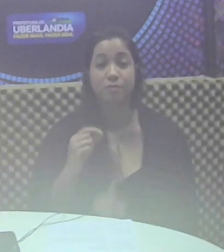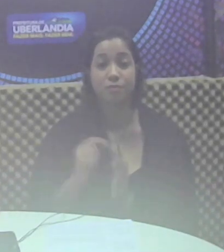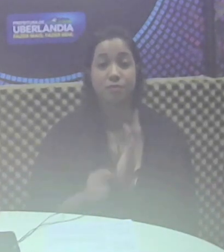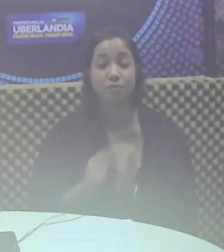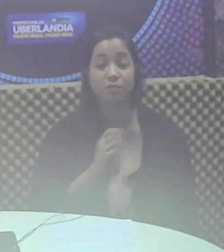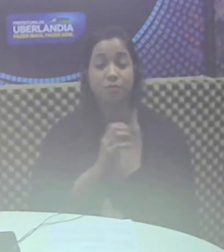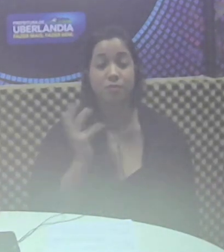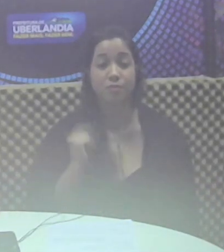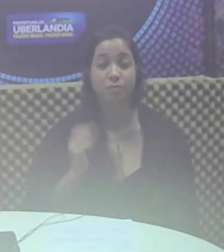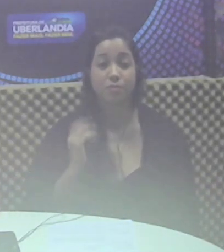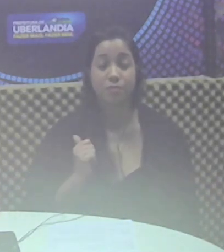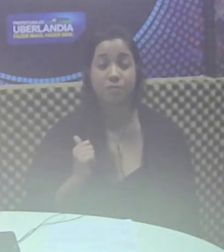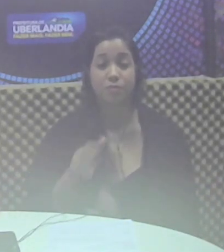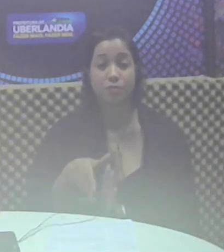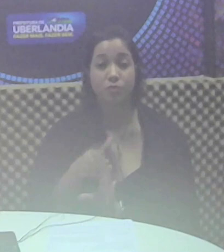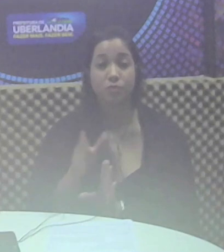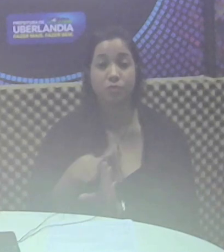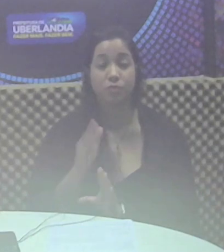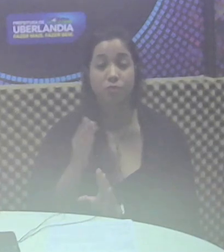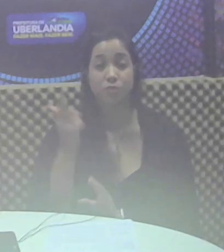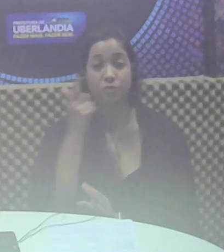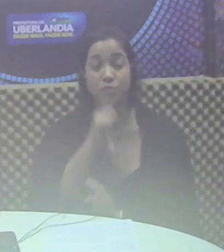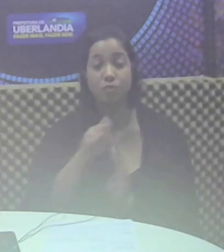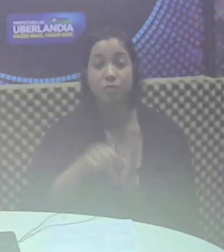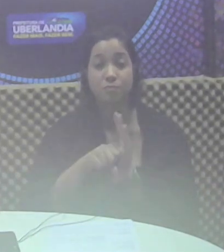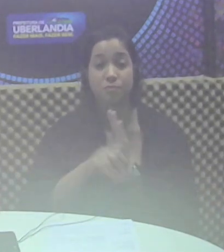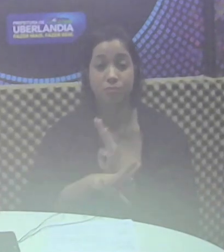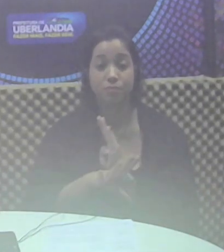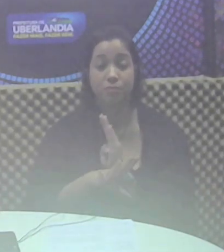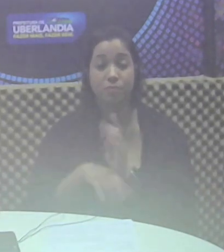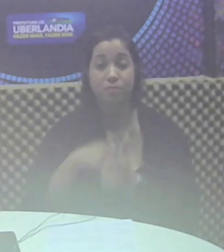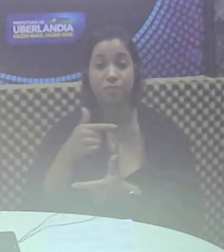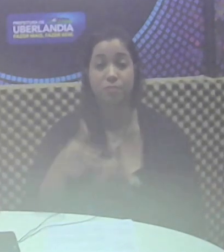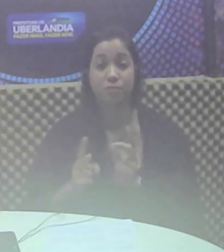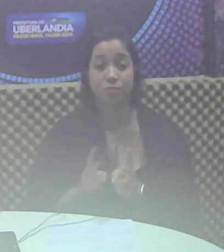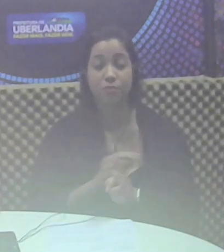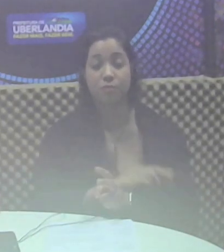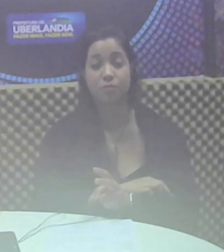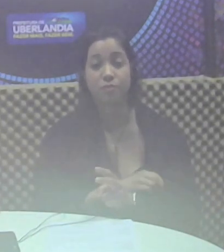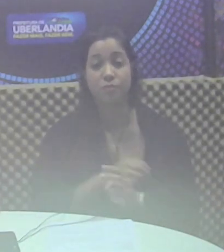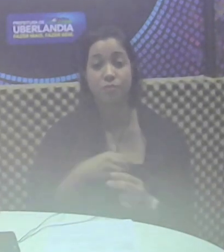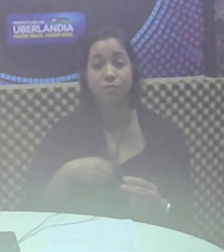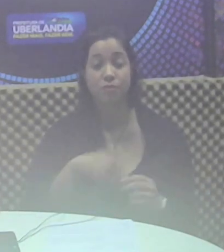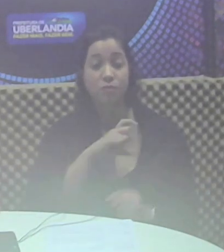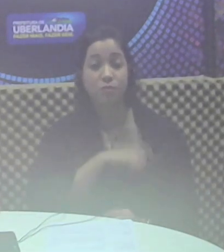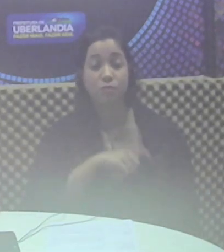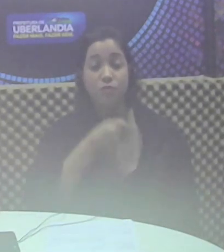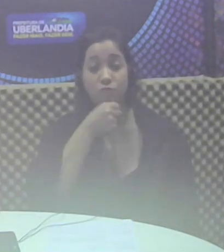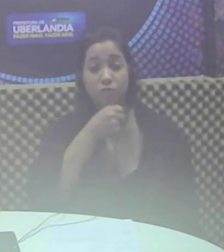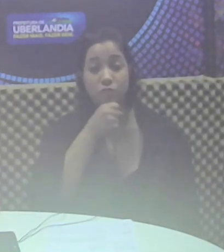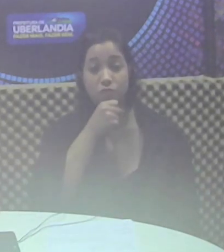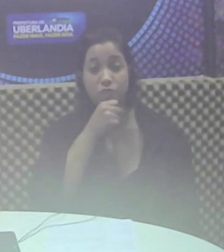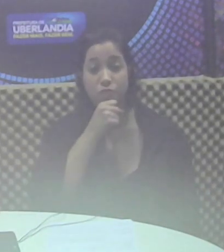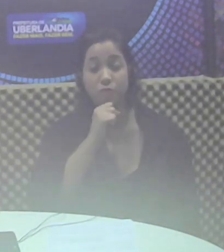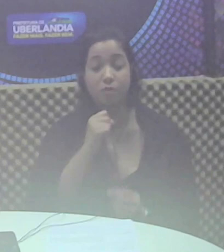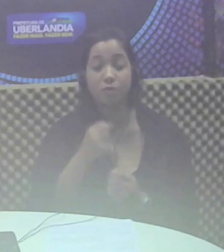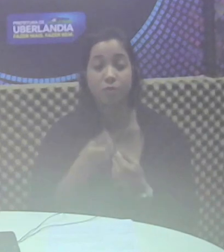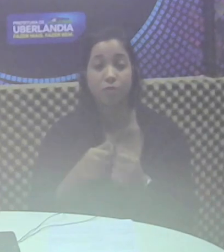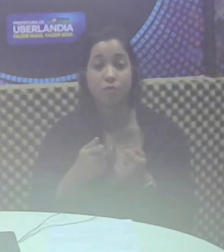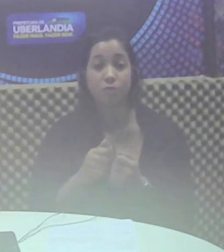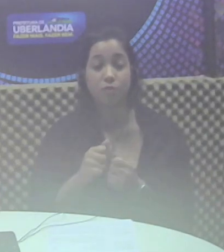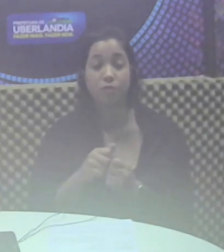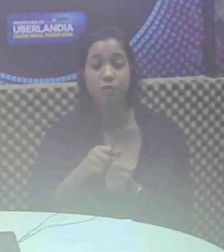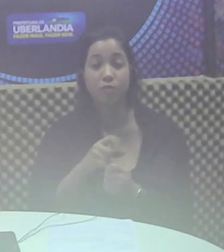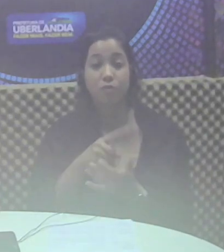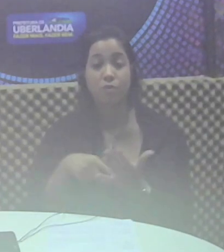Bolsa Família, orientações para obter benefício de prestação continuada, carteirinha do idoso interestadual, isenções